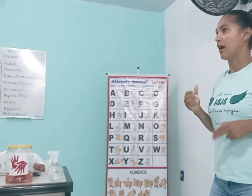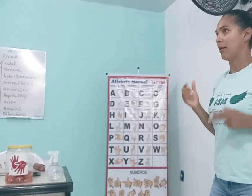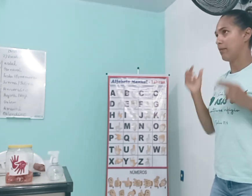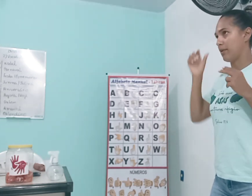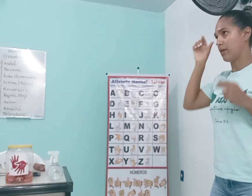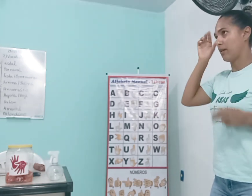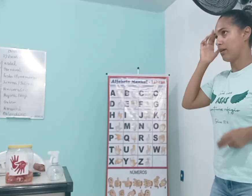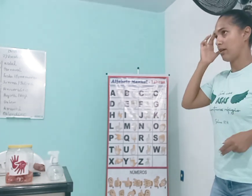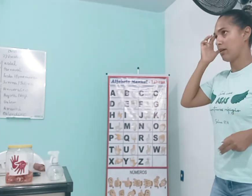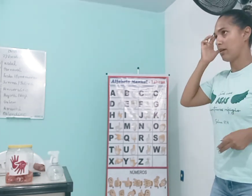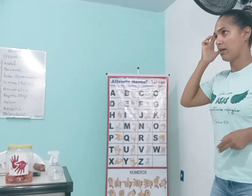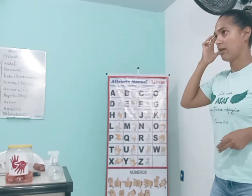amanhã,